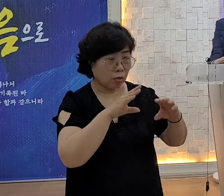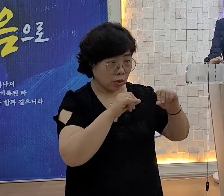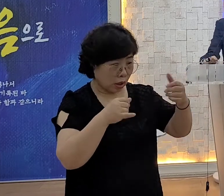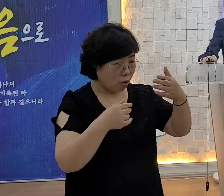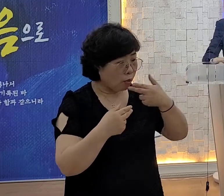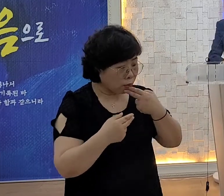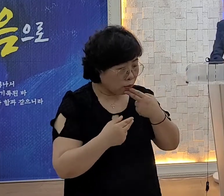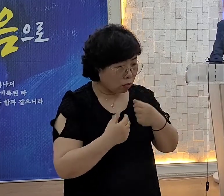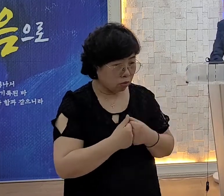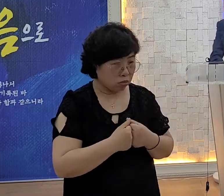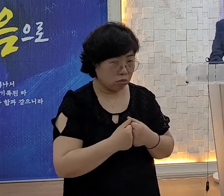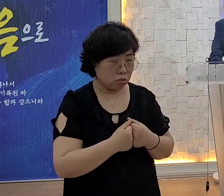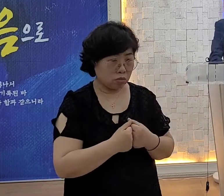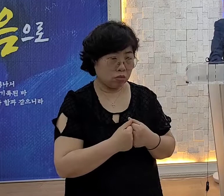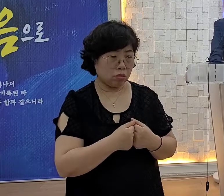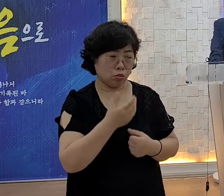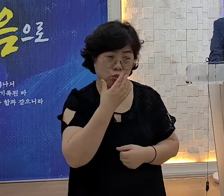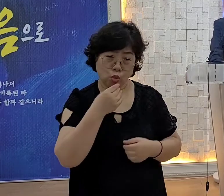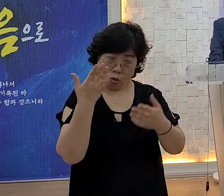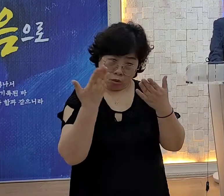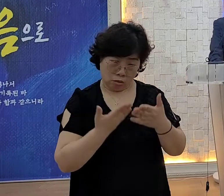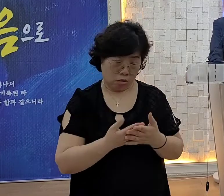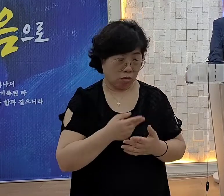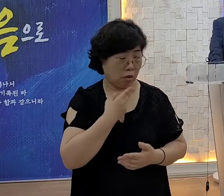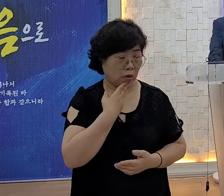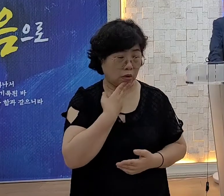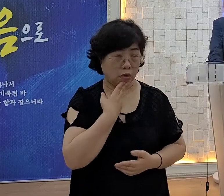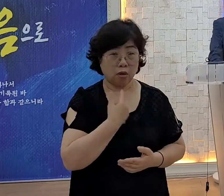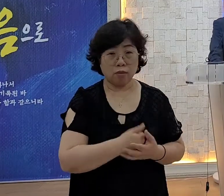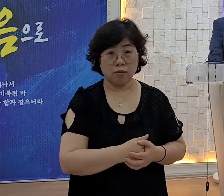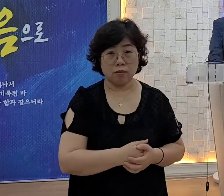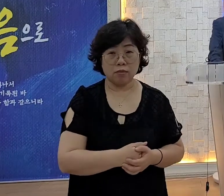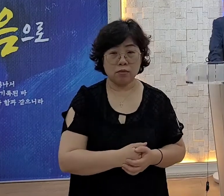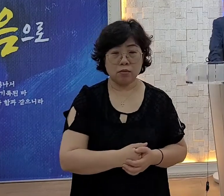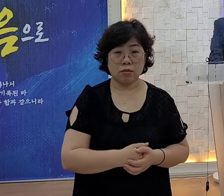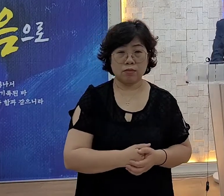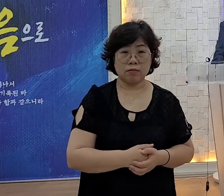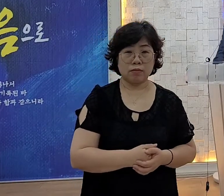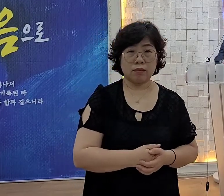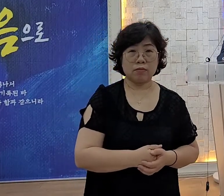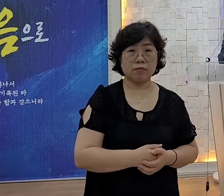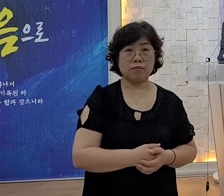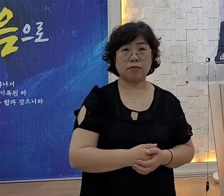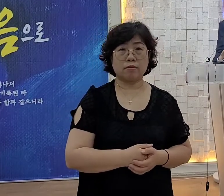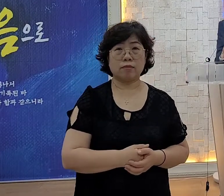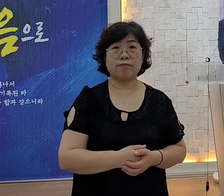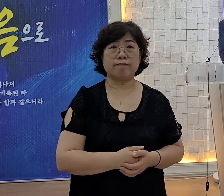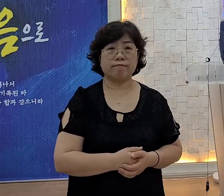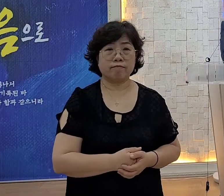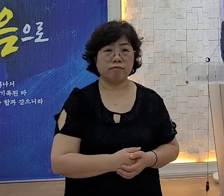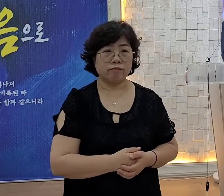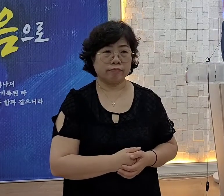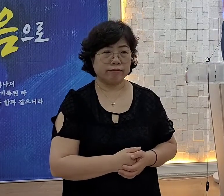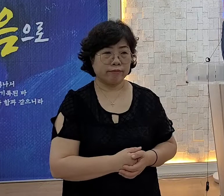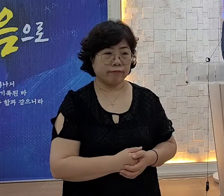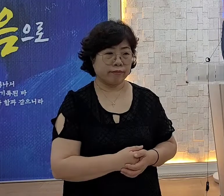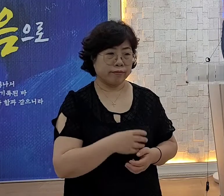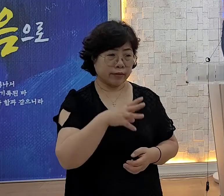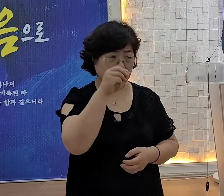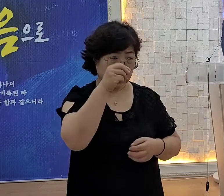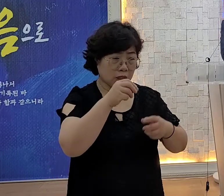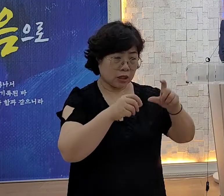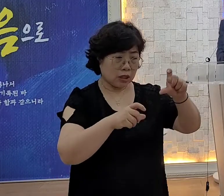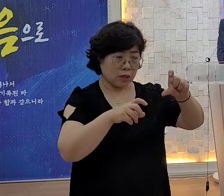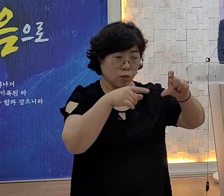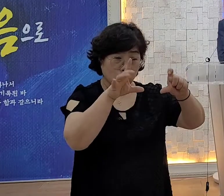없어요. 땅 한 평도 없고. 자, 여러분, 이것을 지금 15장의 이 말씀을, 이게